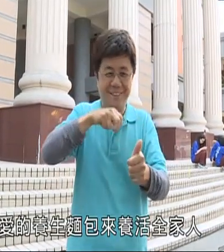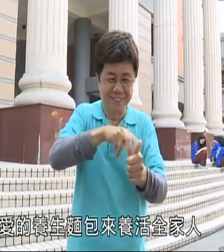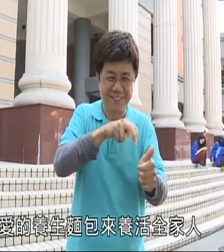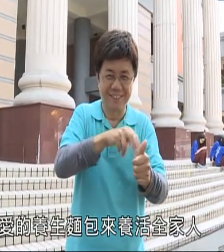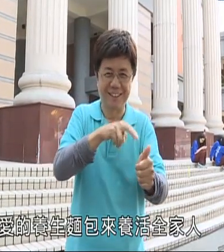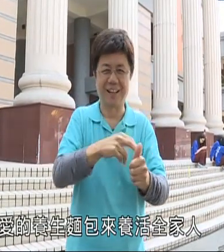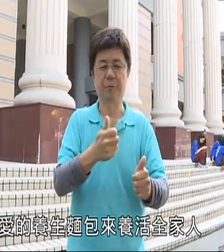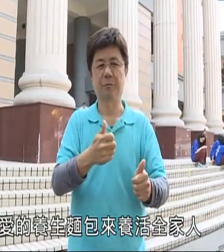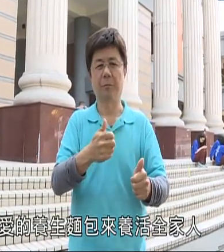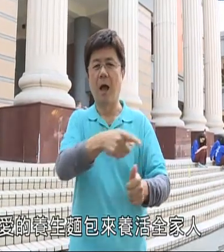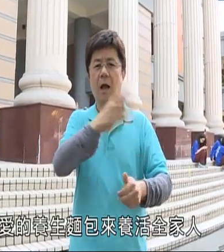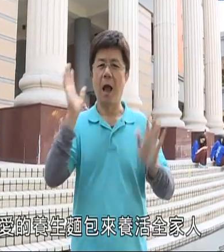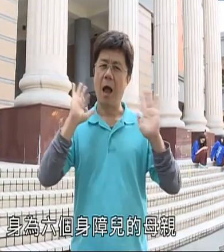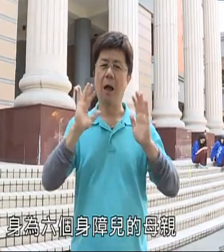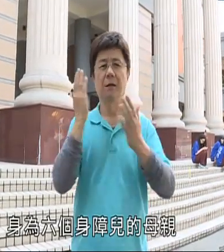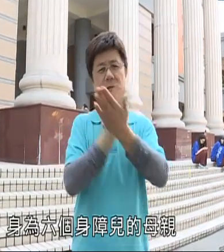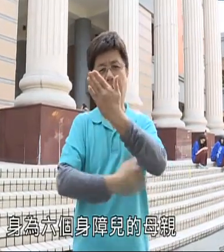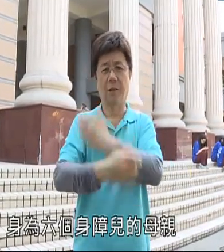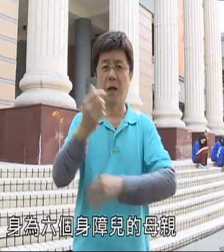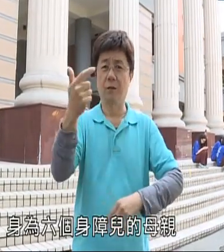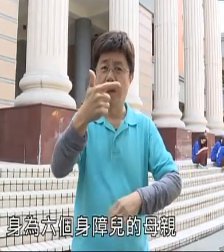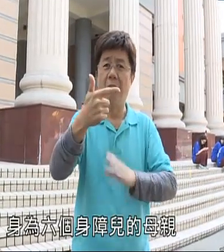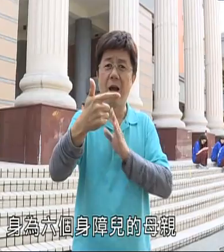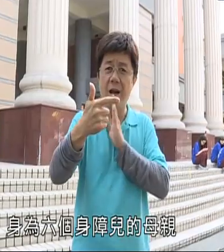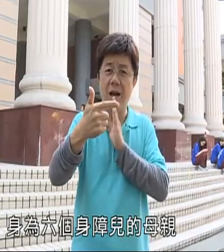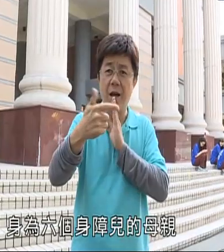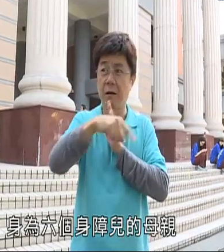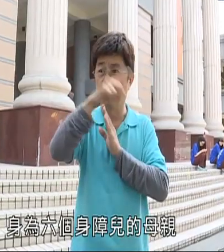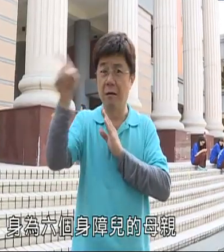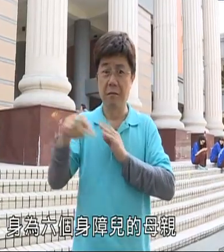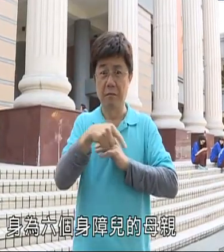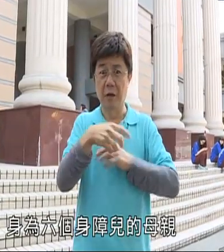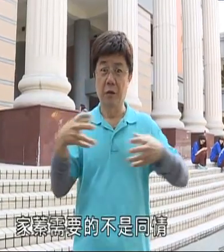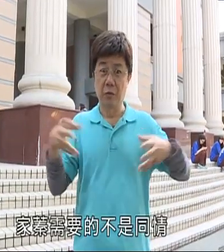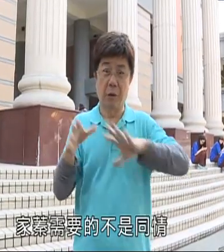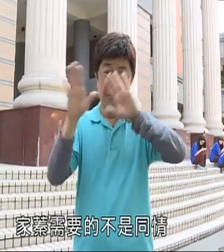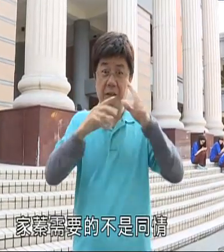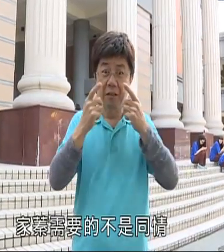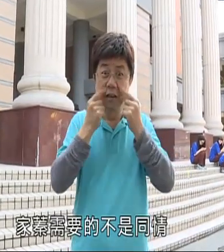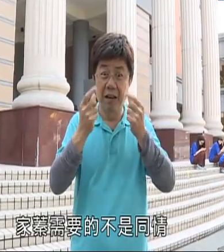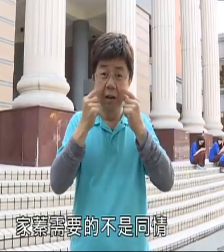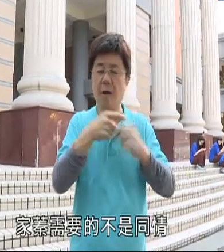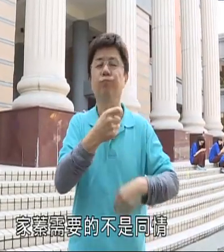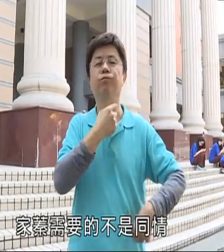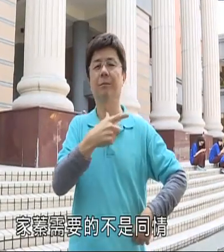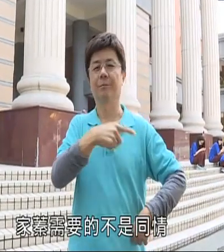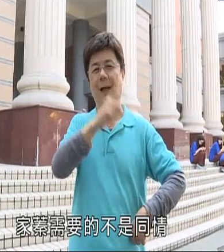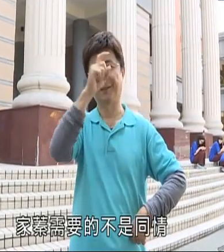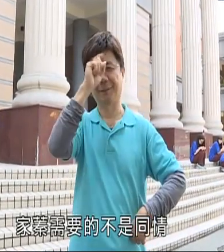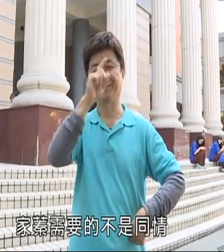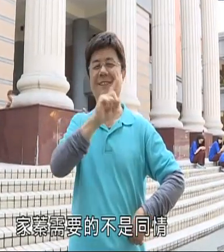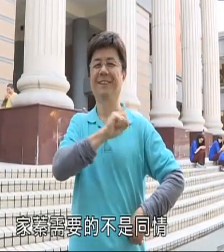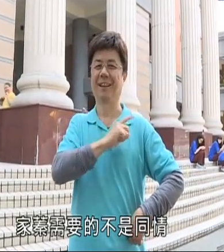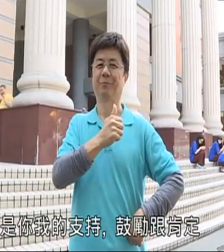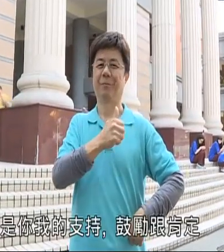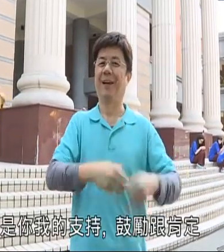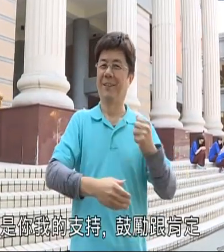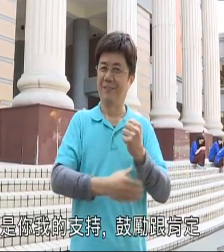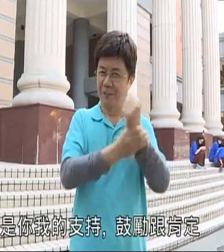人。身为六个身障儿的母亲啊，家珍需要的不是同情，而是你我的